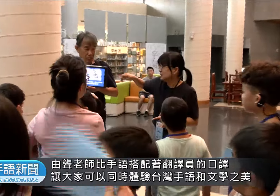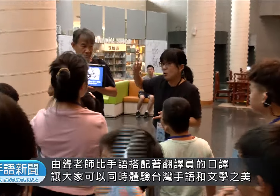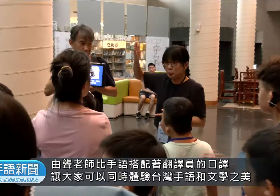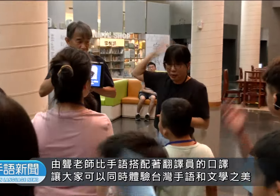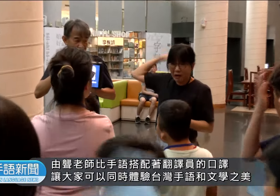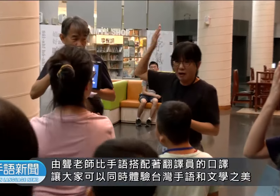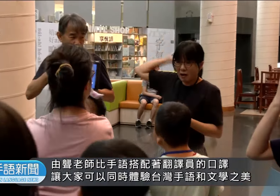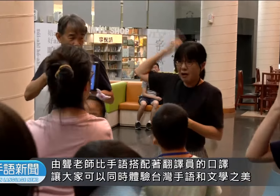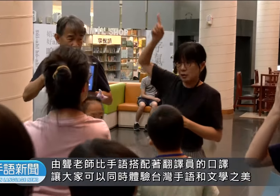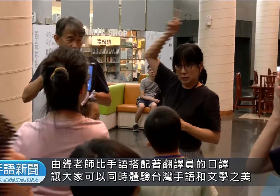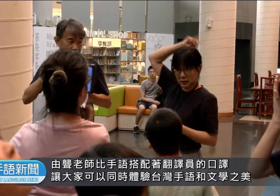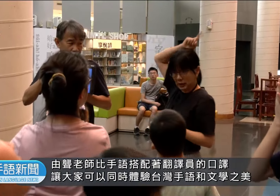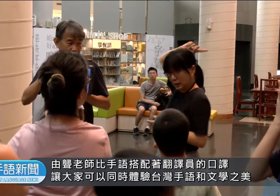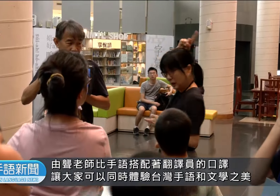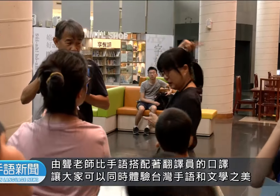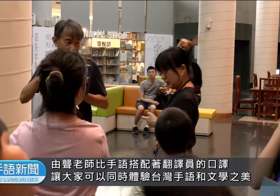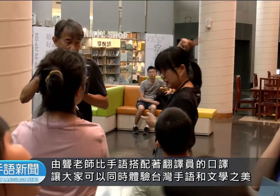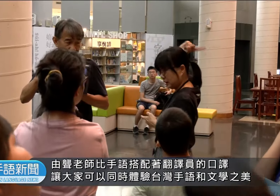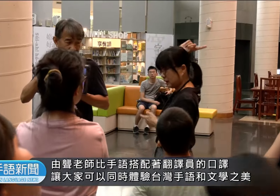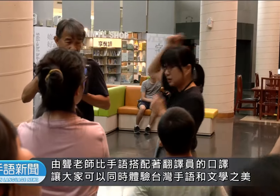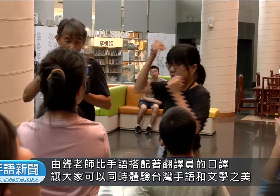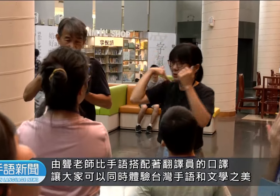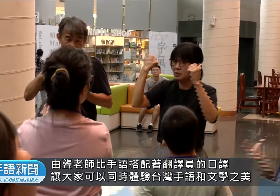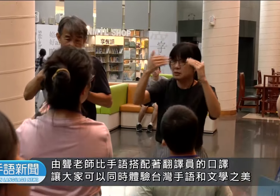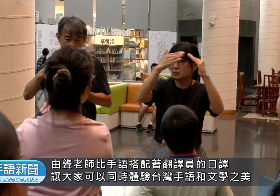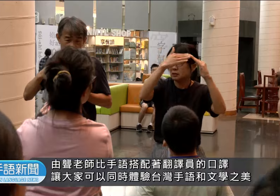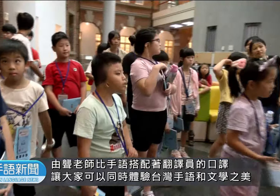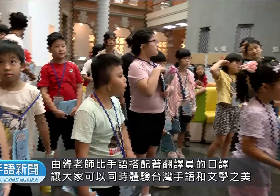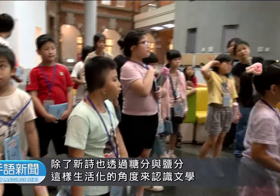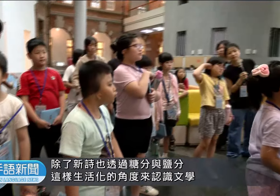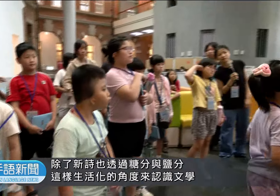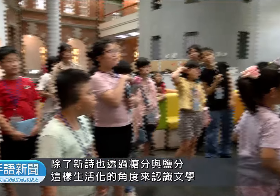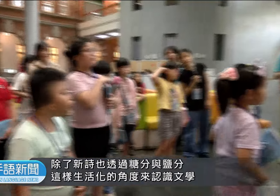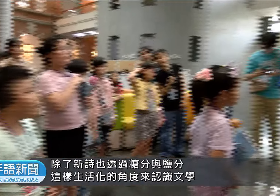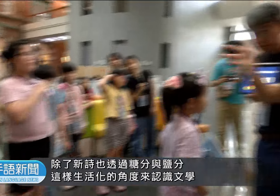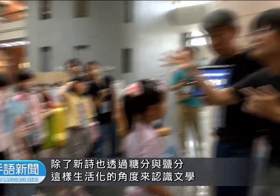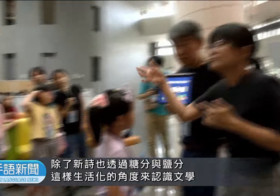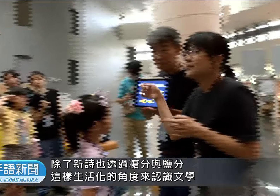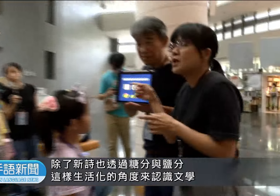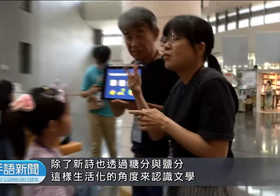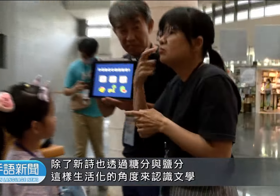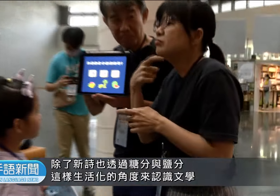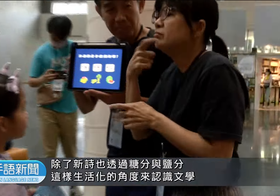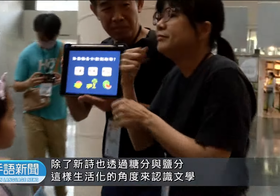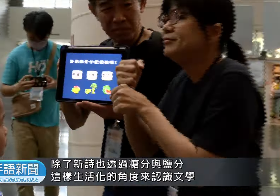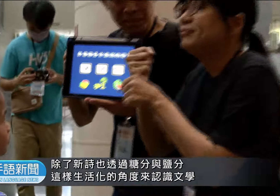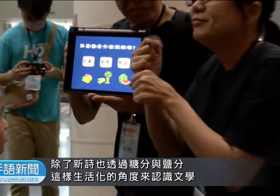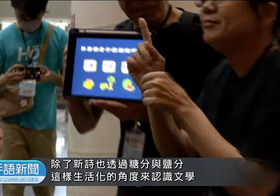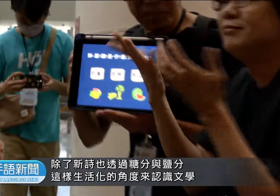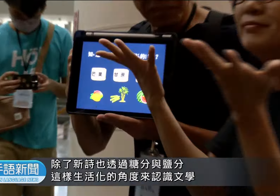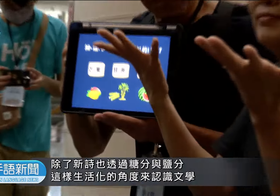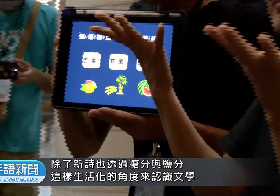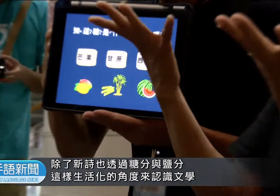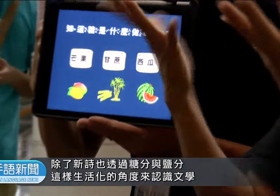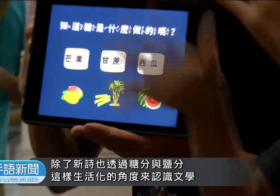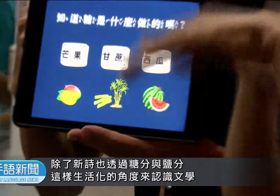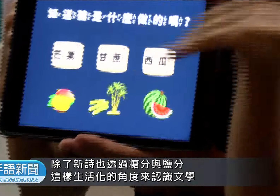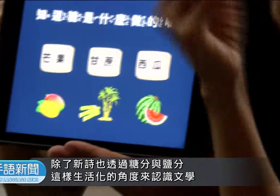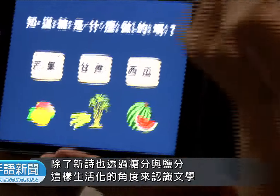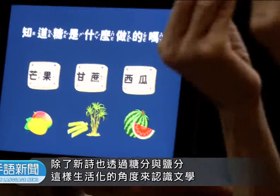大家可以同时体验到台湾手语和文学之美。除了新诗，也透过糖分和盐分这样生活化的角度来认